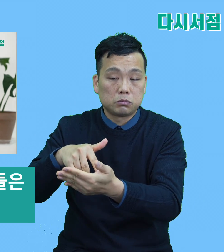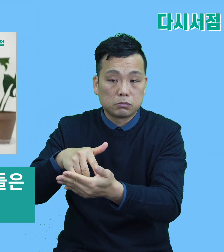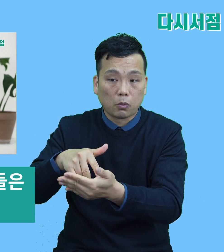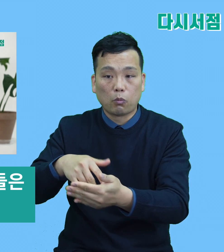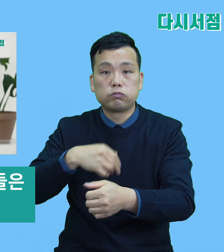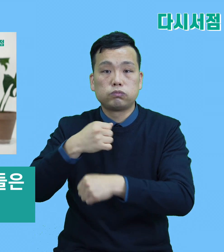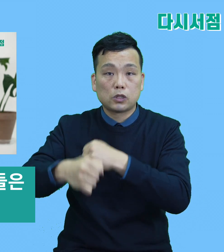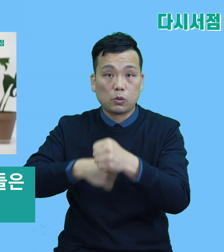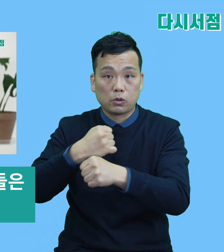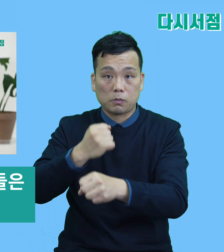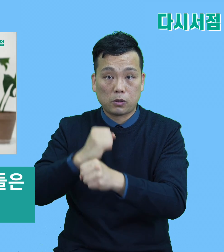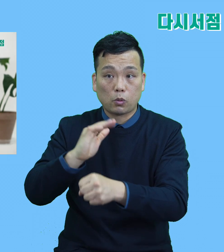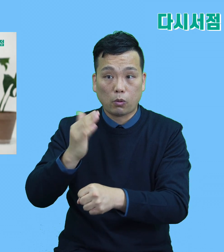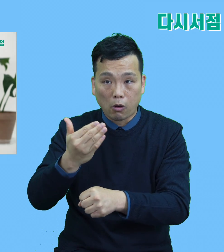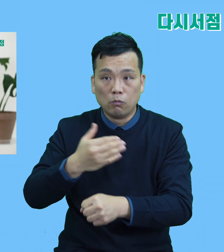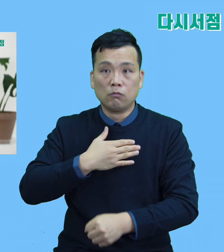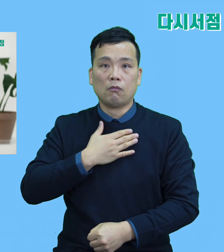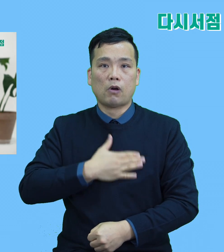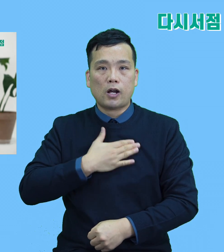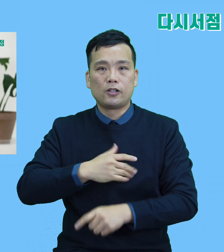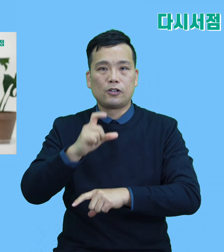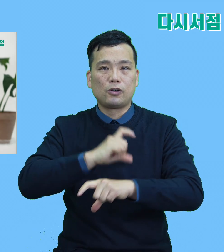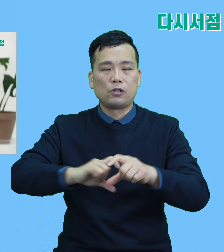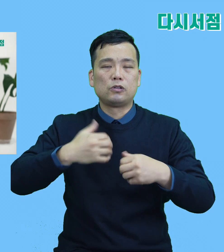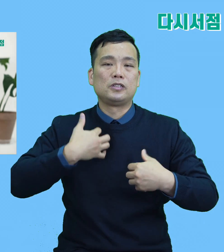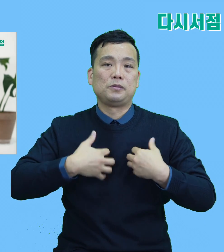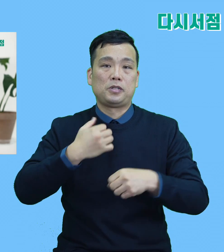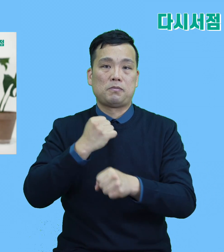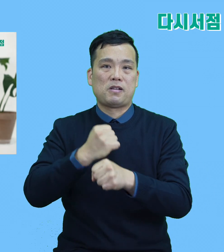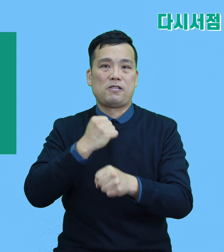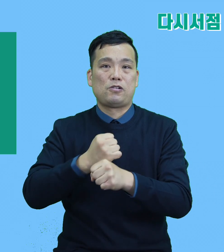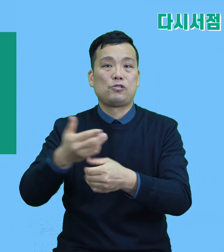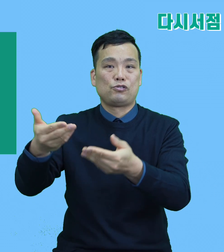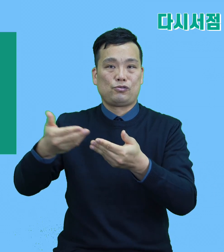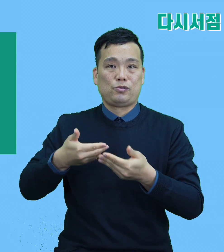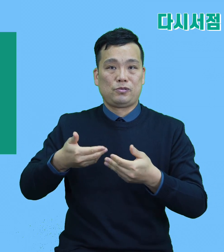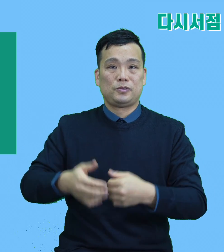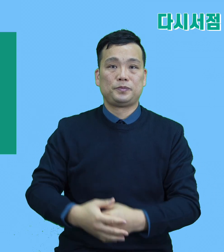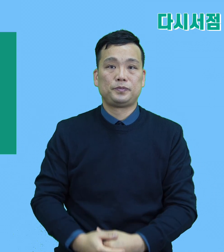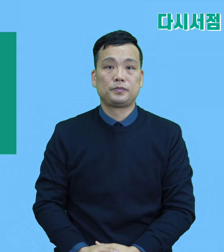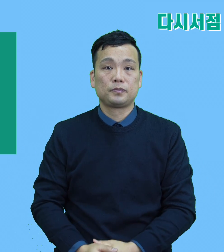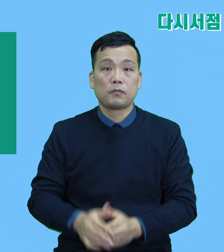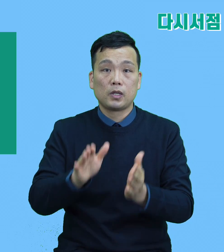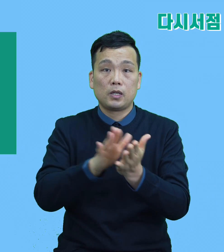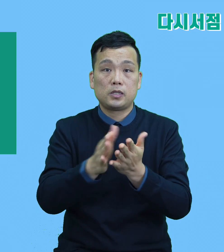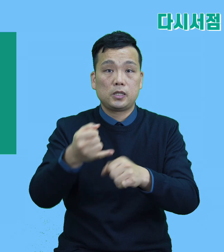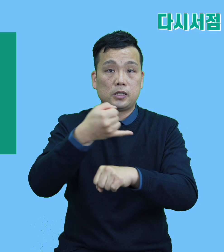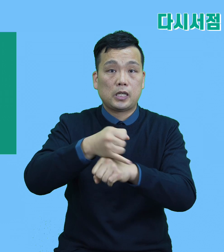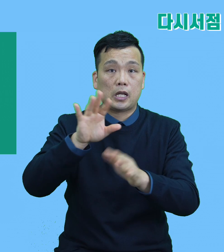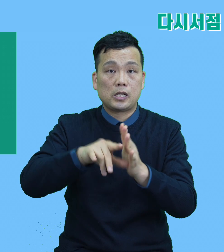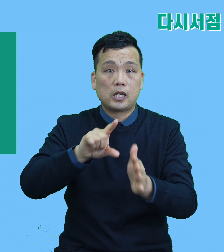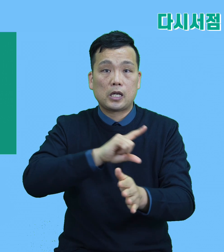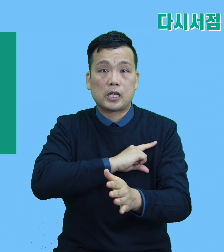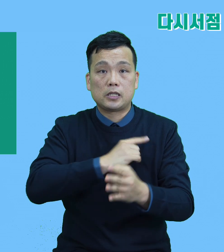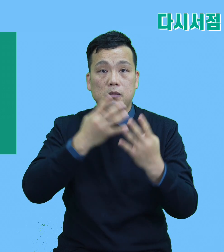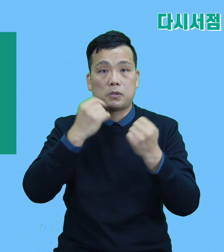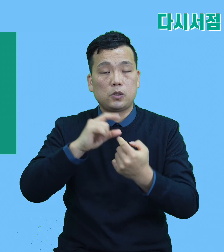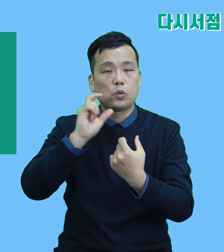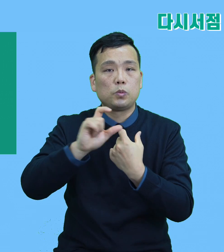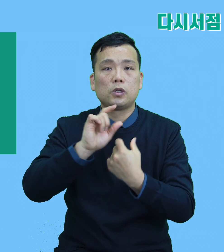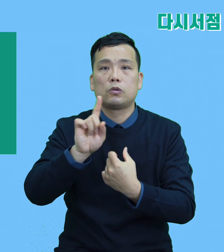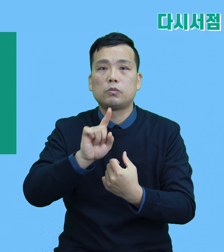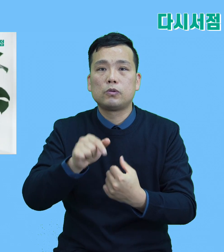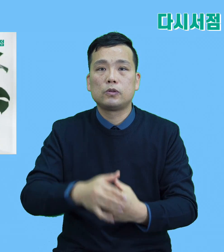자유도가 높으니까 더 재밌게 하실 수 있는 것 같아요. 북 디자인을 할 때 가장 신경 쓰는 부분이